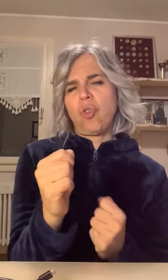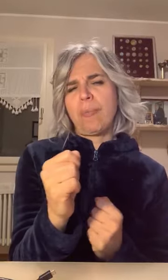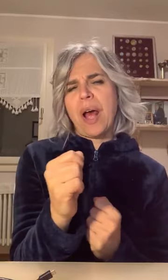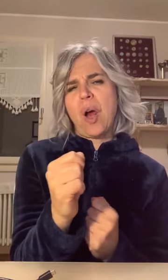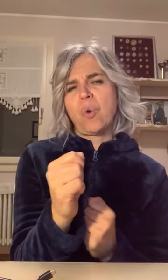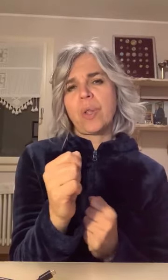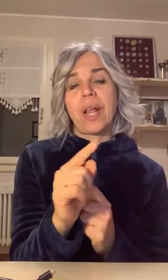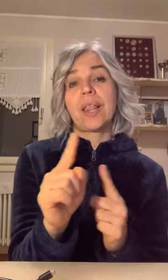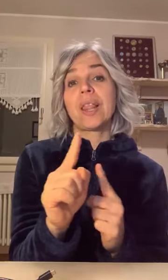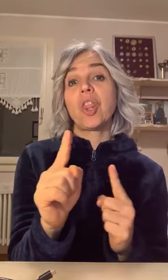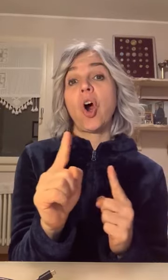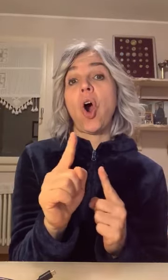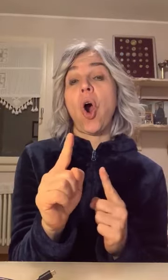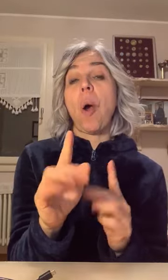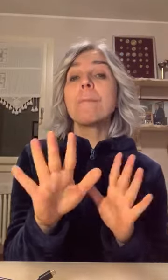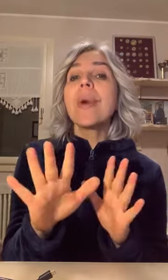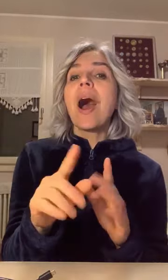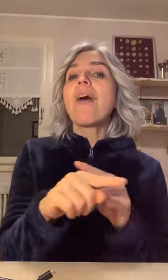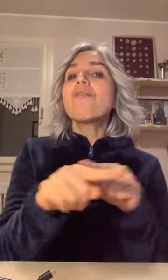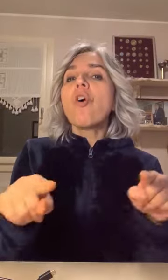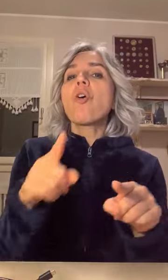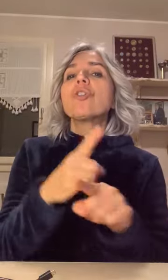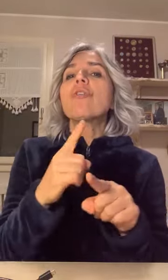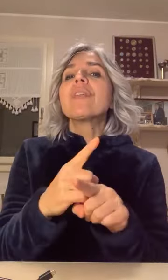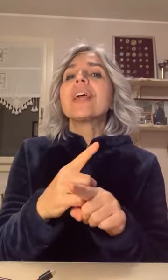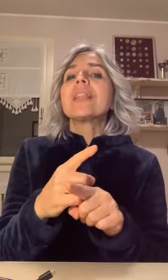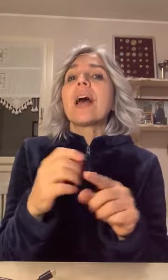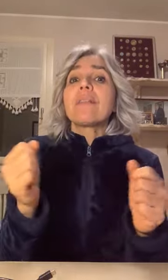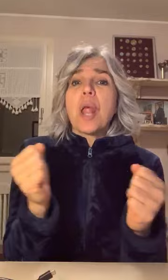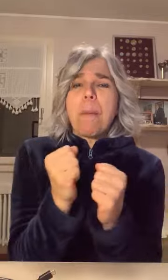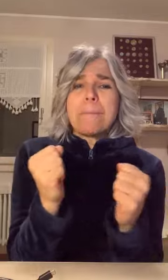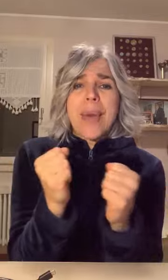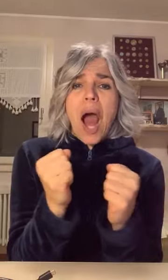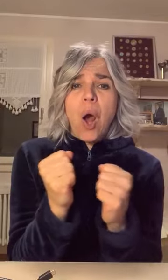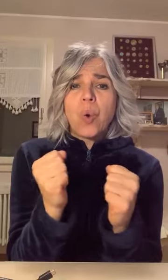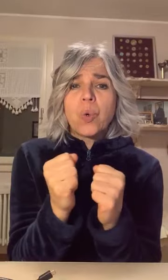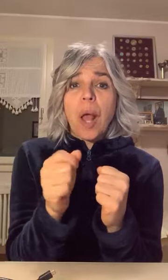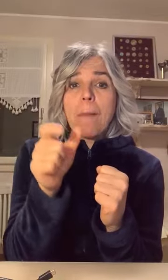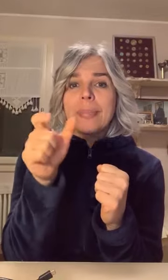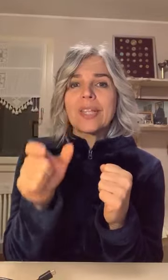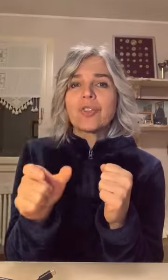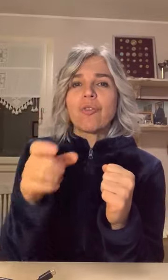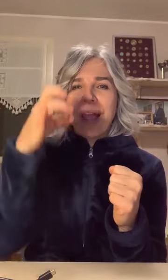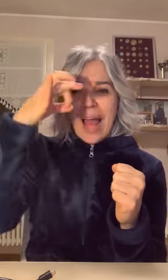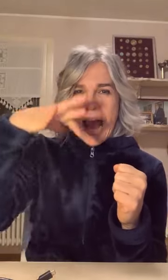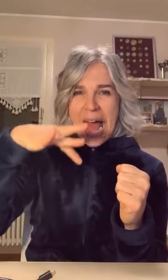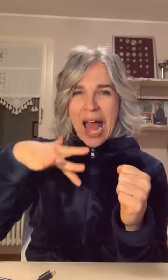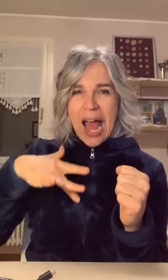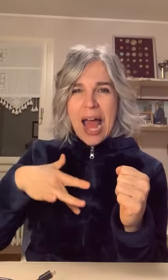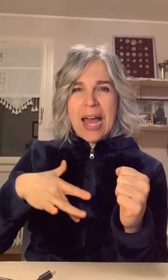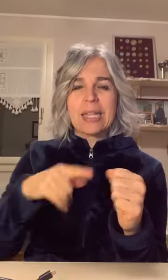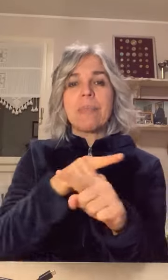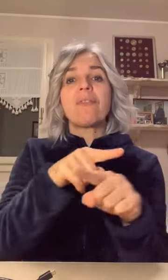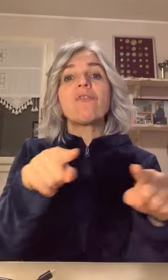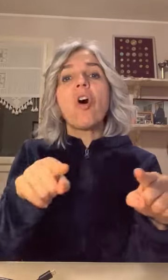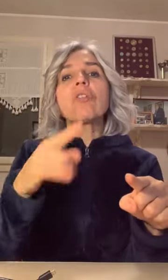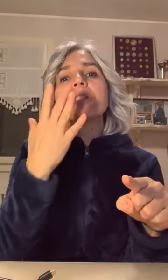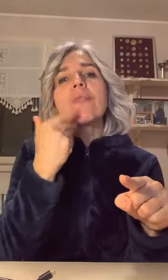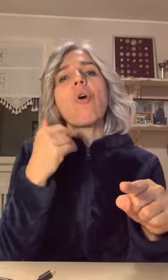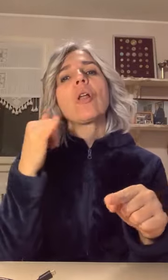può fare. E allora quella morte che noi vogliamo proclamare questa mattina, io non morirò, anzi vivrò, vogliamo dichiararla. E